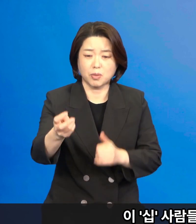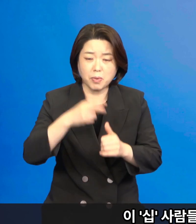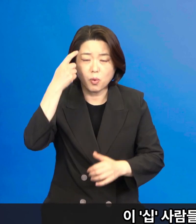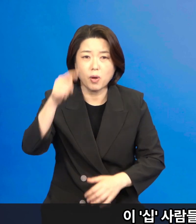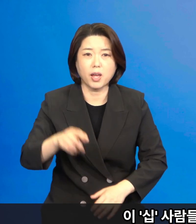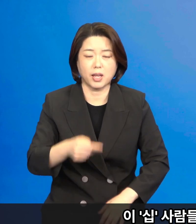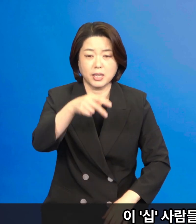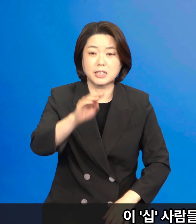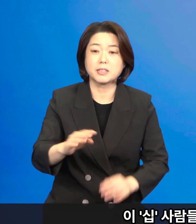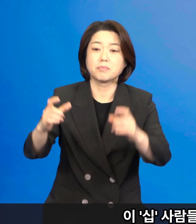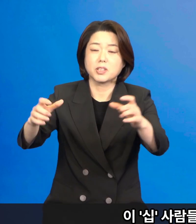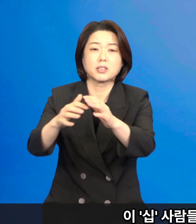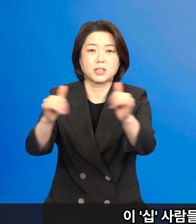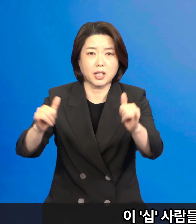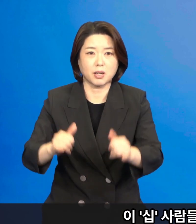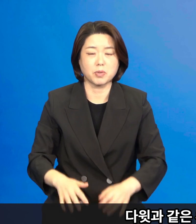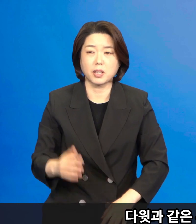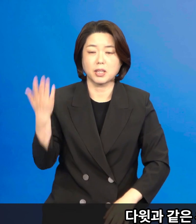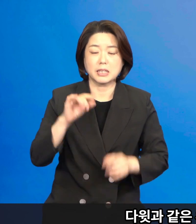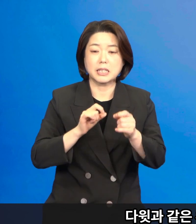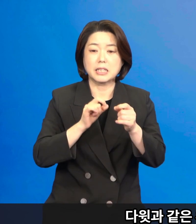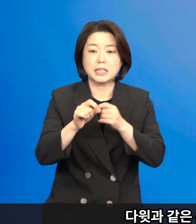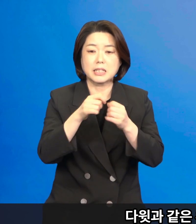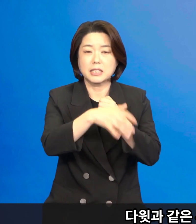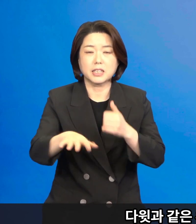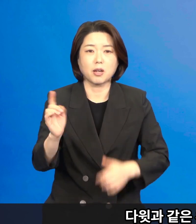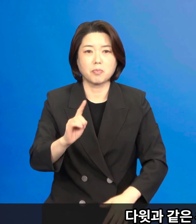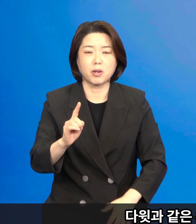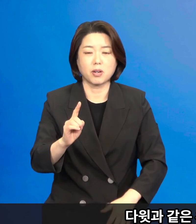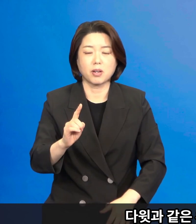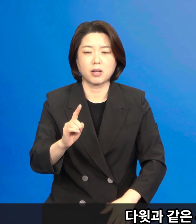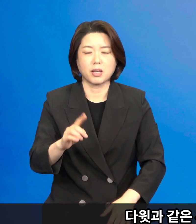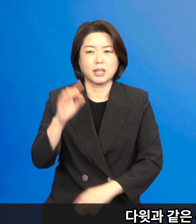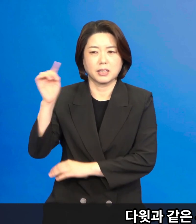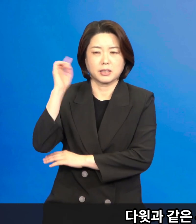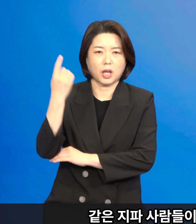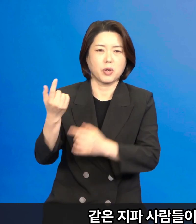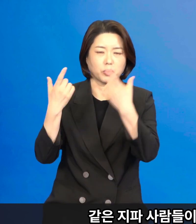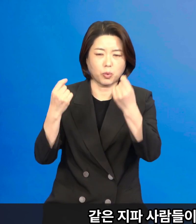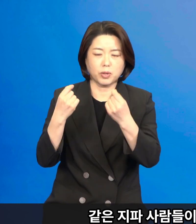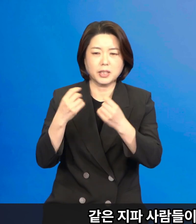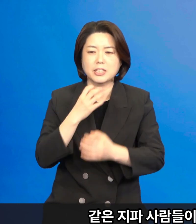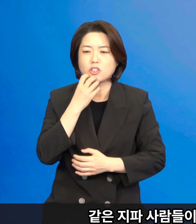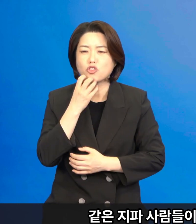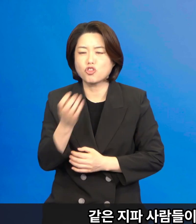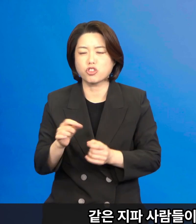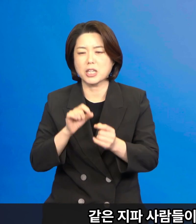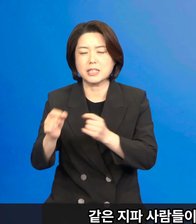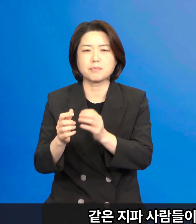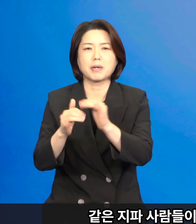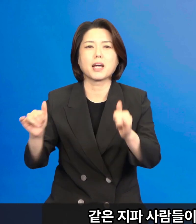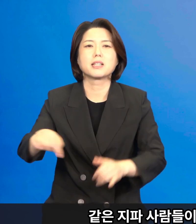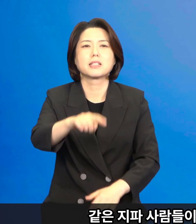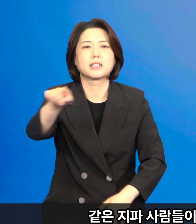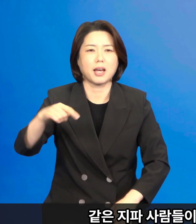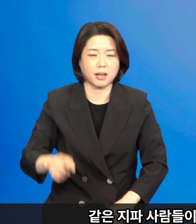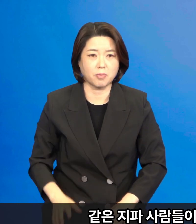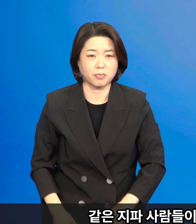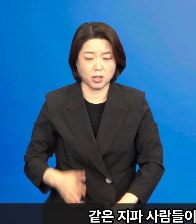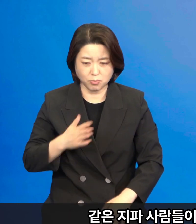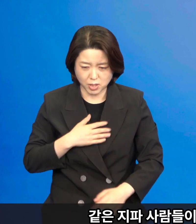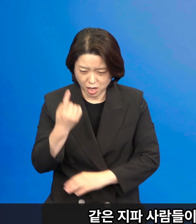이 10사람들이 어느 지파 사람이냐? 다윗과 같은 유다 지파 사람들입니다. 같은 지파 사람들이면